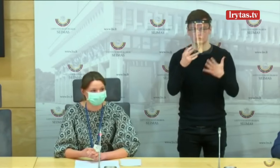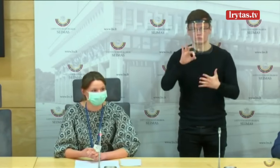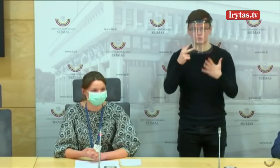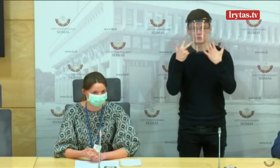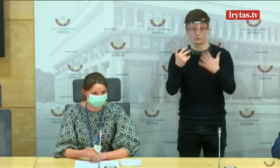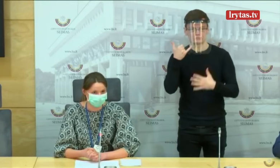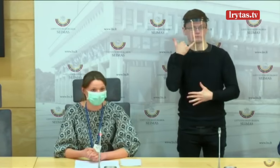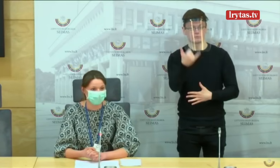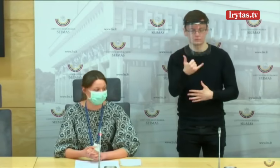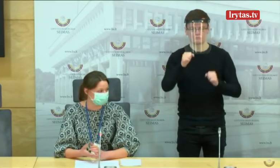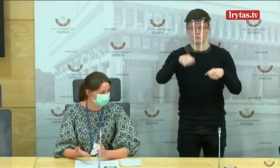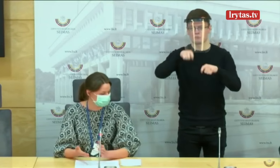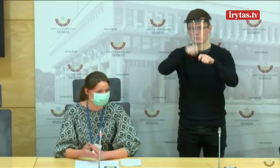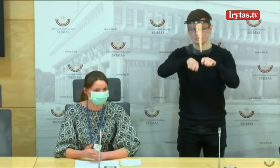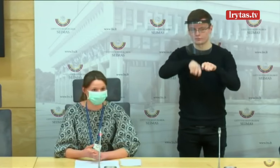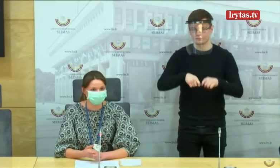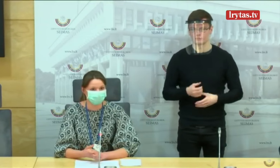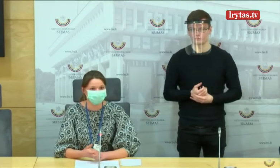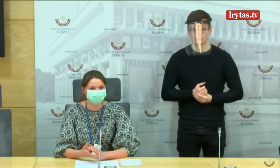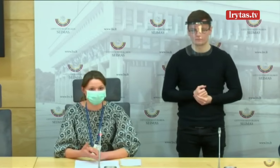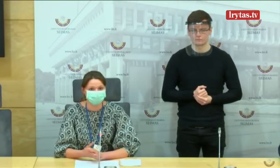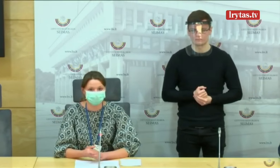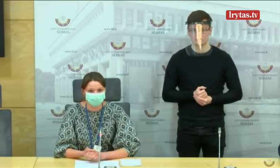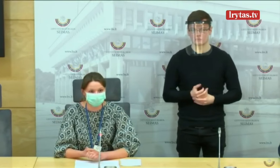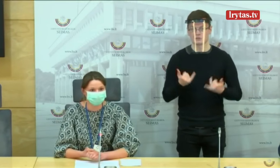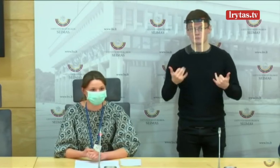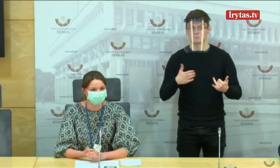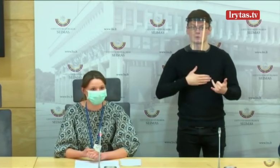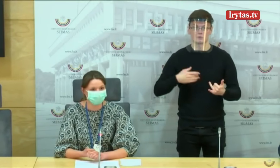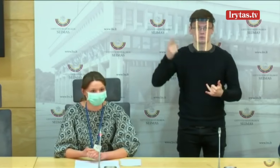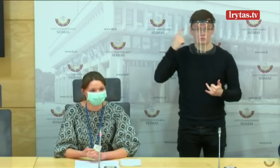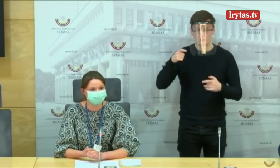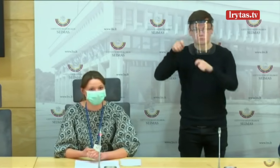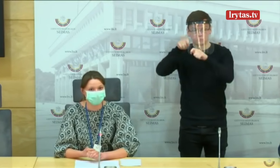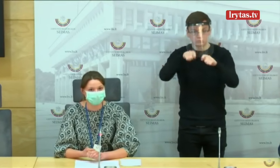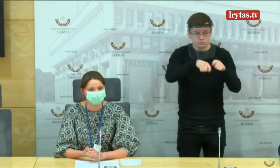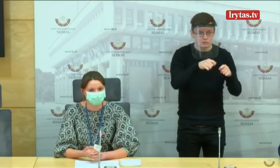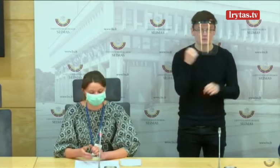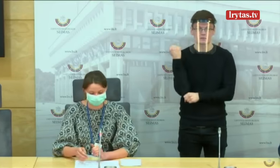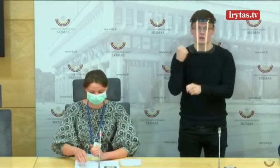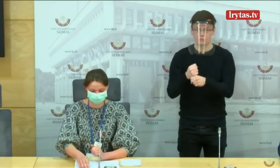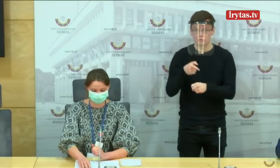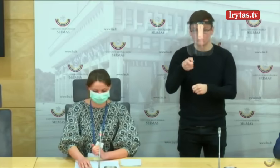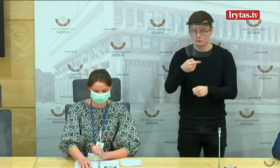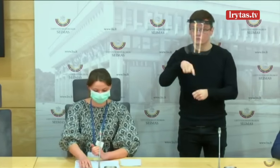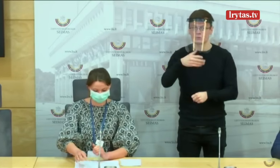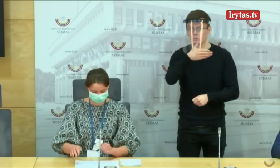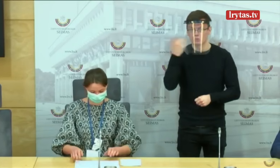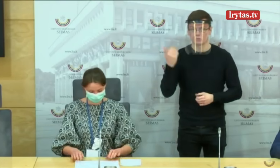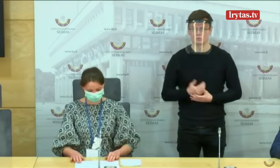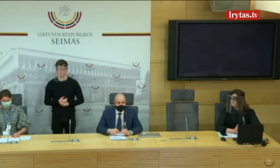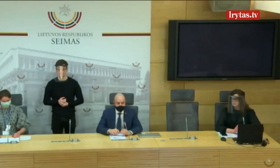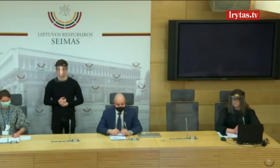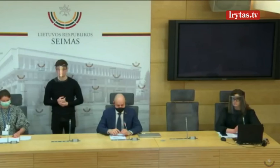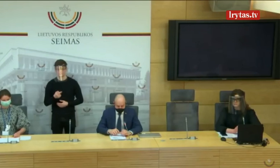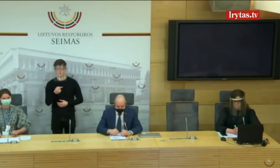būtų atlikti tyrimai. Šiuo metu, mano žiniomis, profilaktiniai tyrimai darbuotojams atliekami nėra. Aš gal